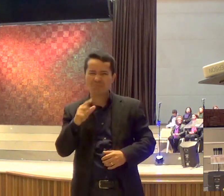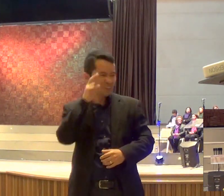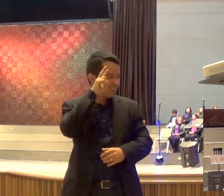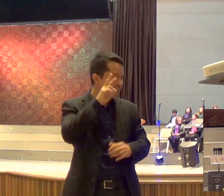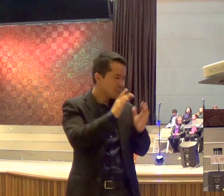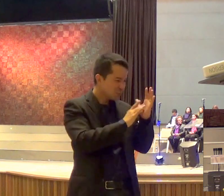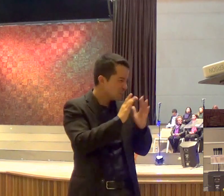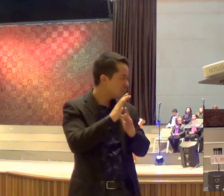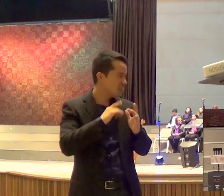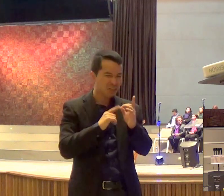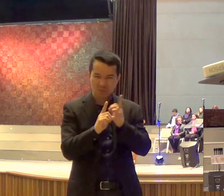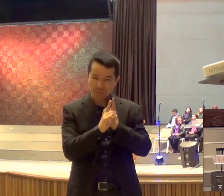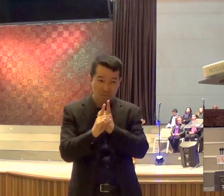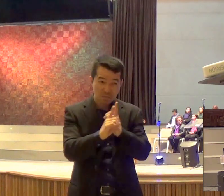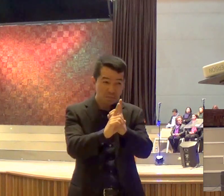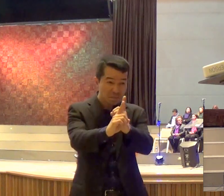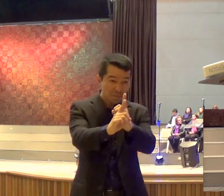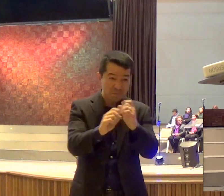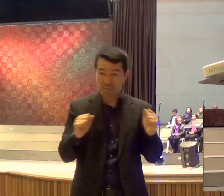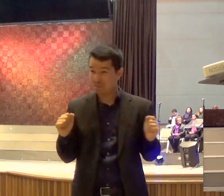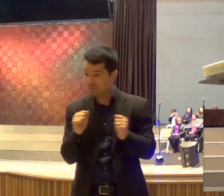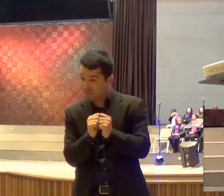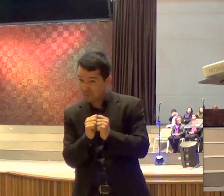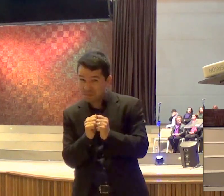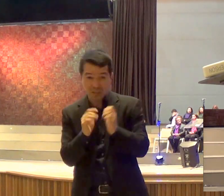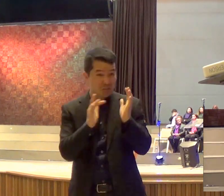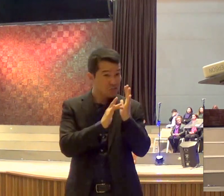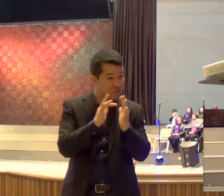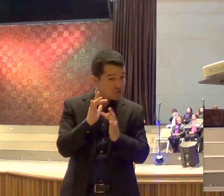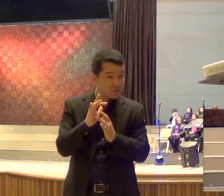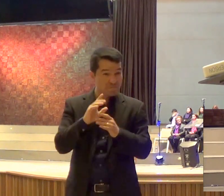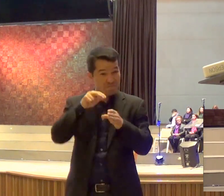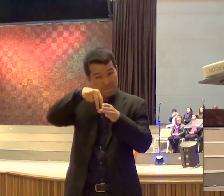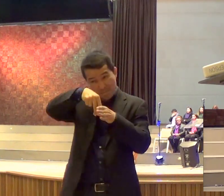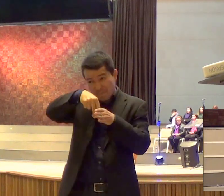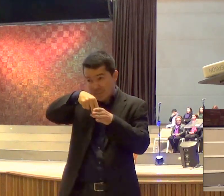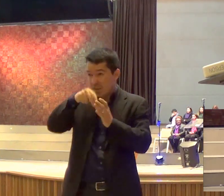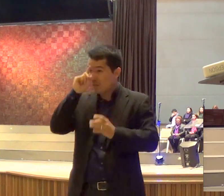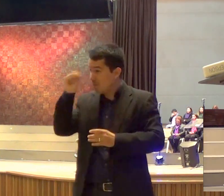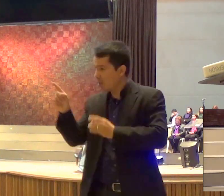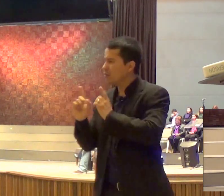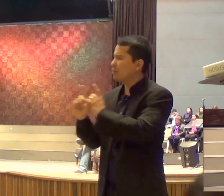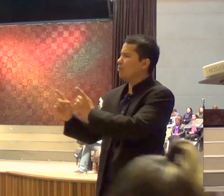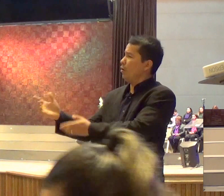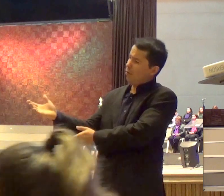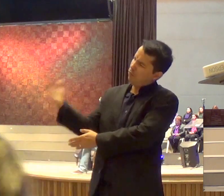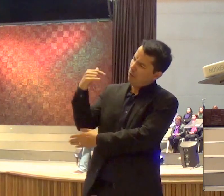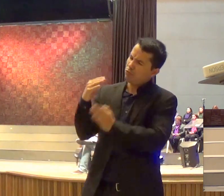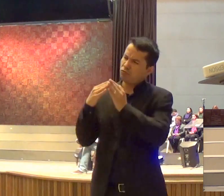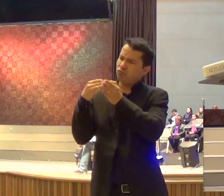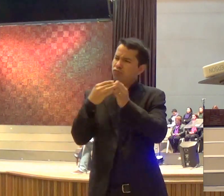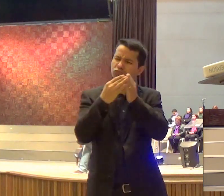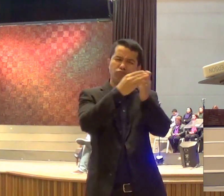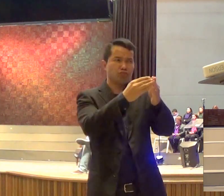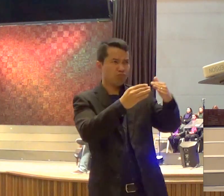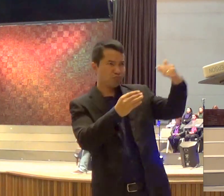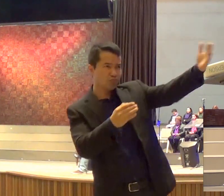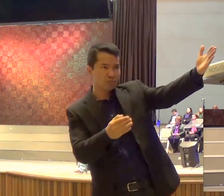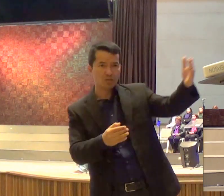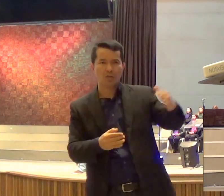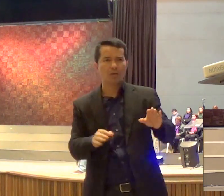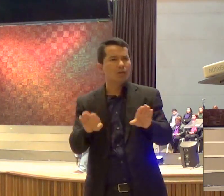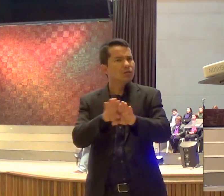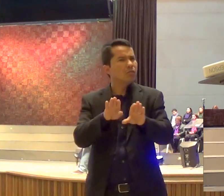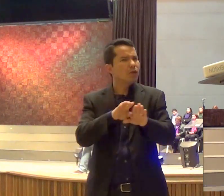barco ordena aqueles atravessem para o outro lado diz-nos do texto